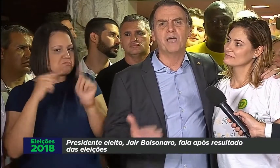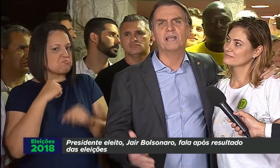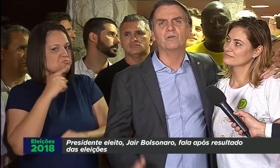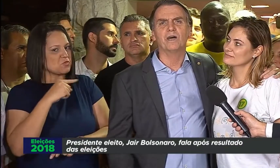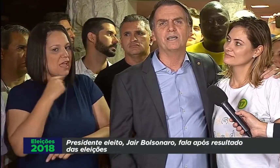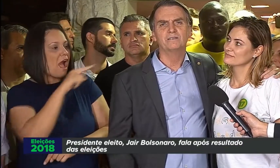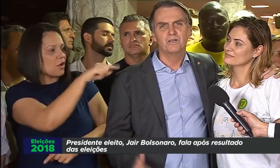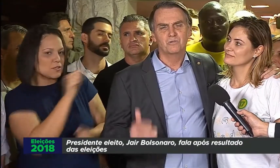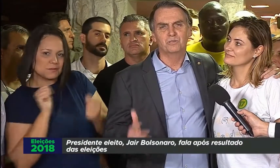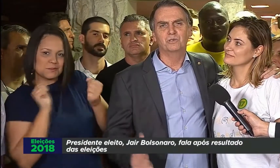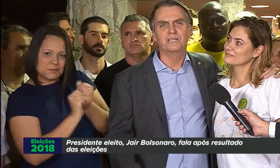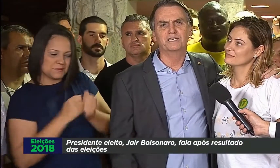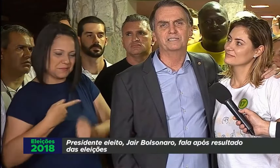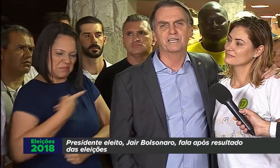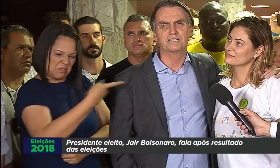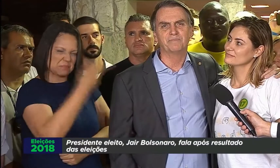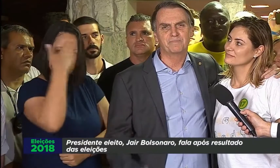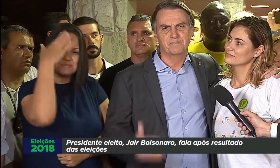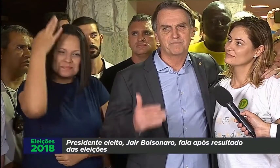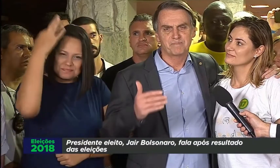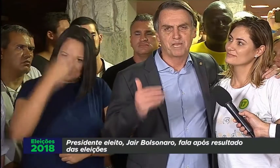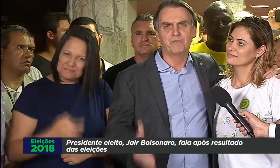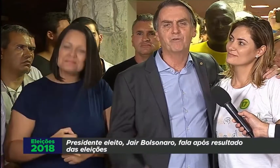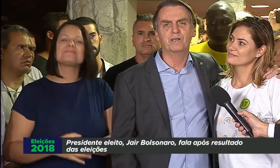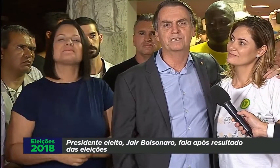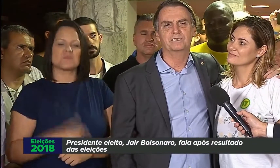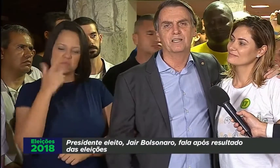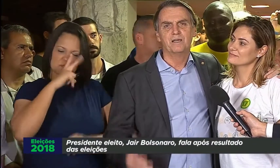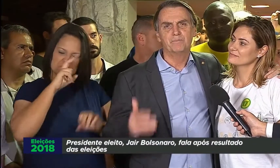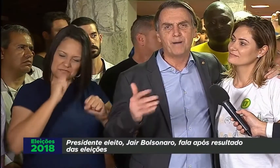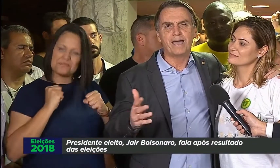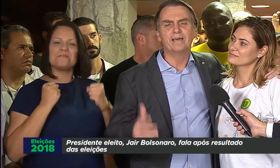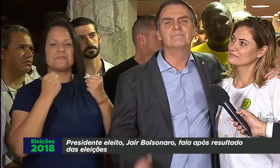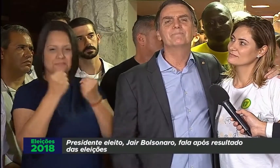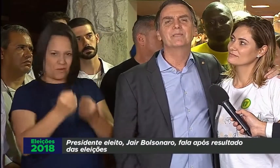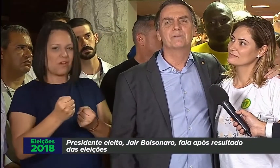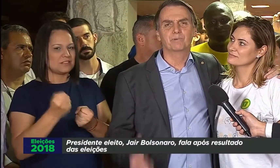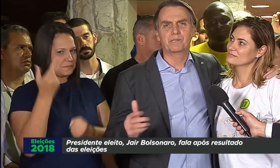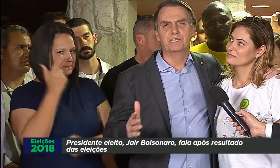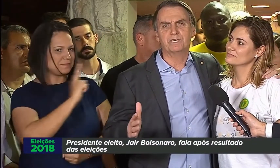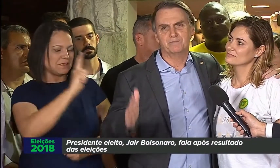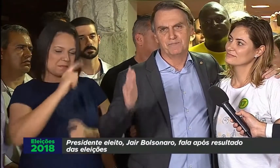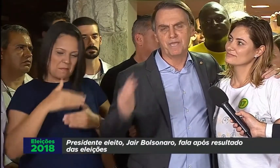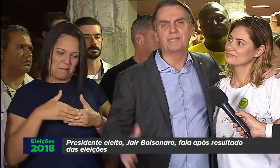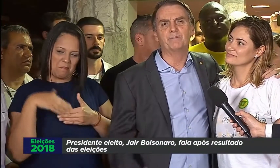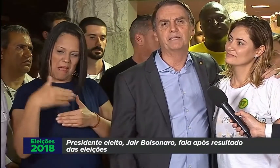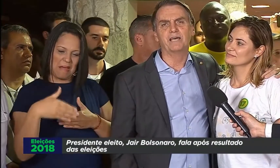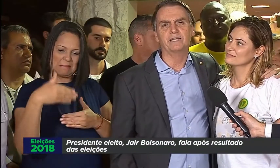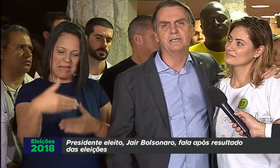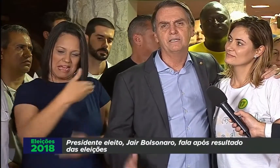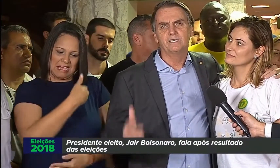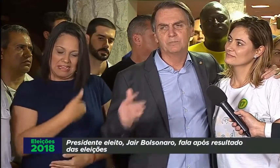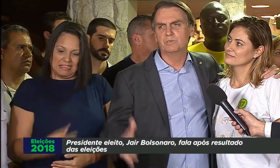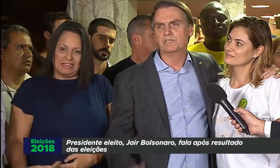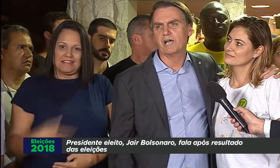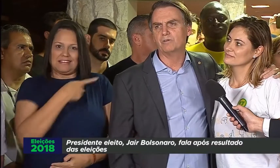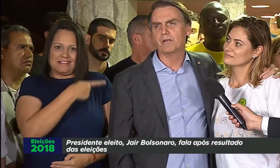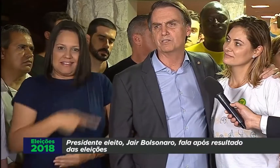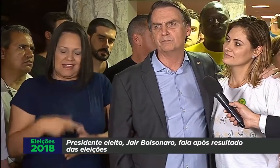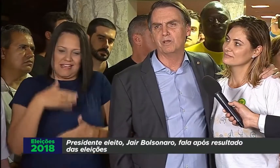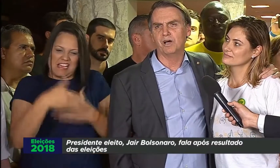local. E com ela agora, com toda certeza, terei força para prosseguir nessa empreitada